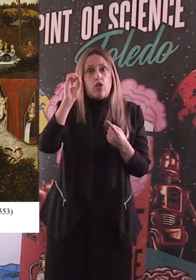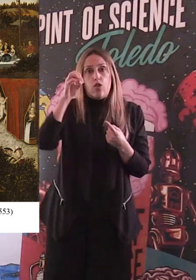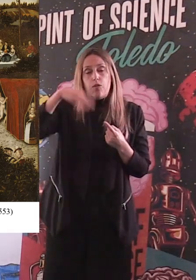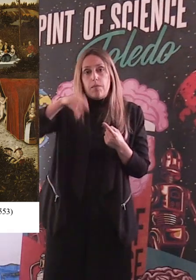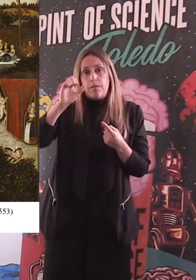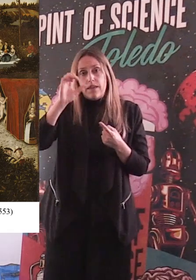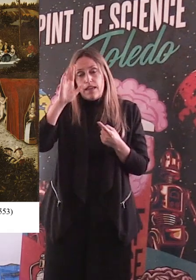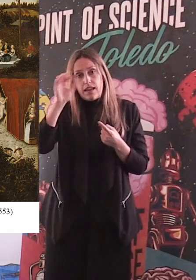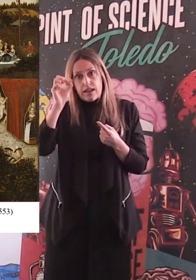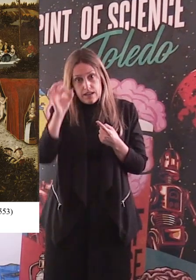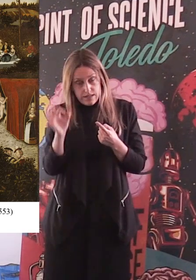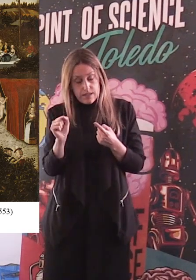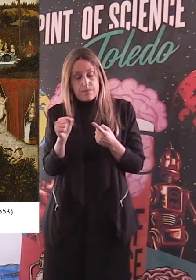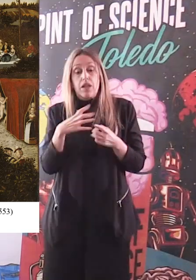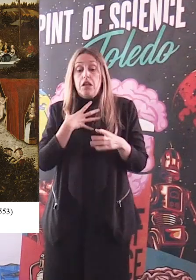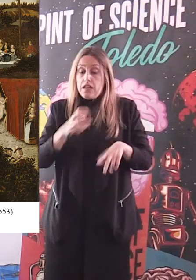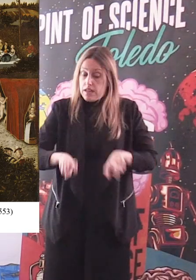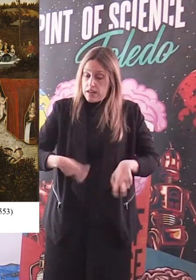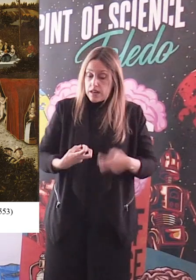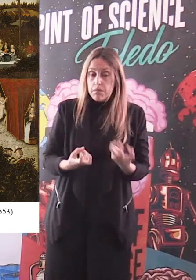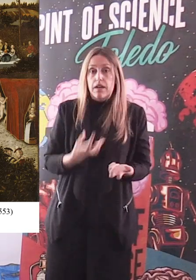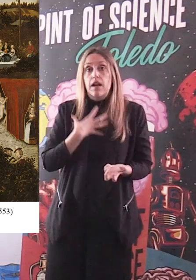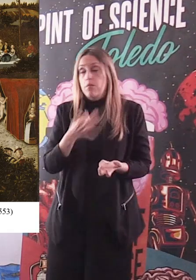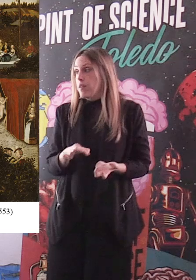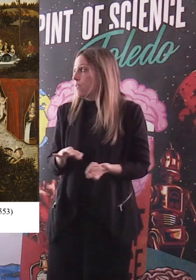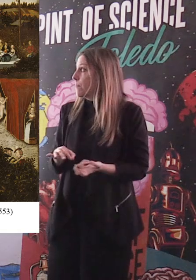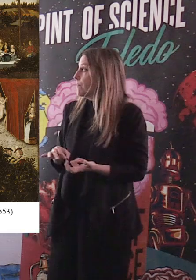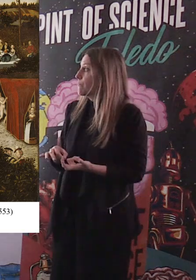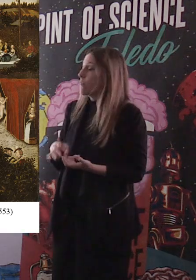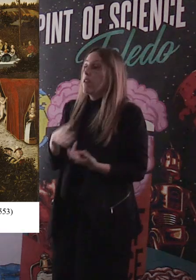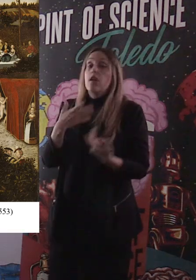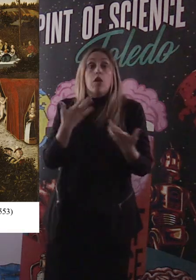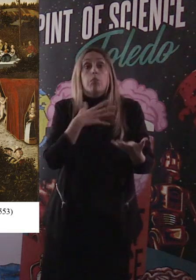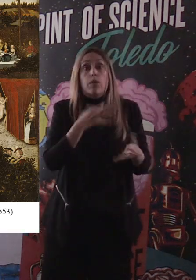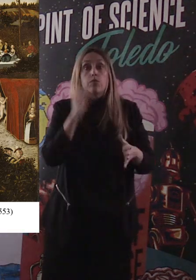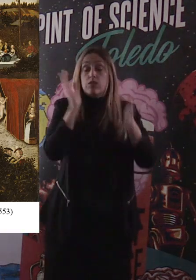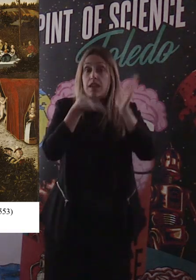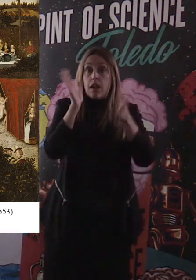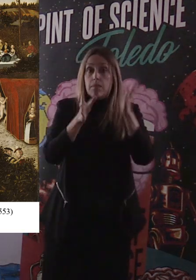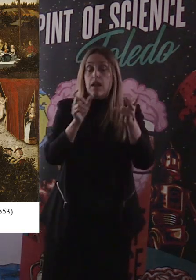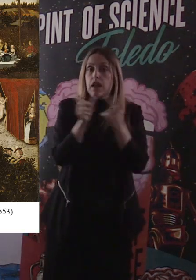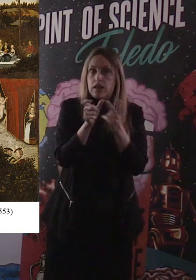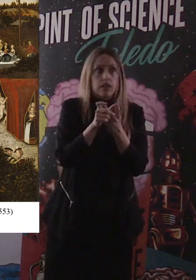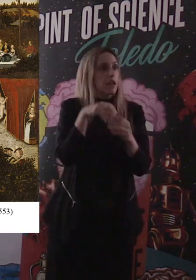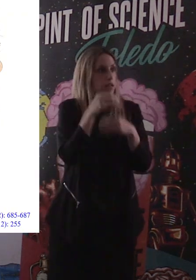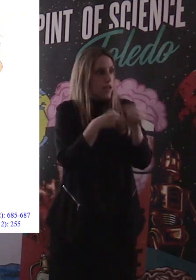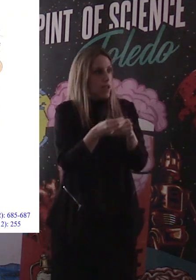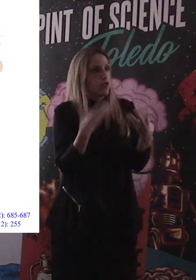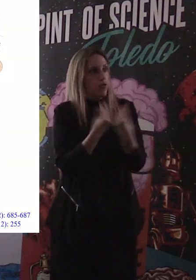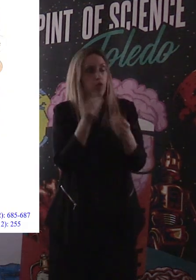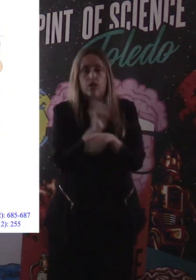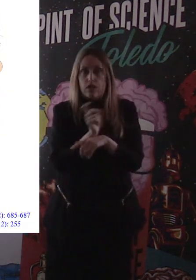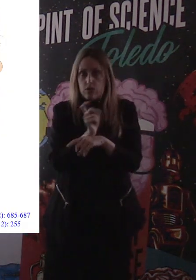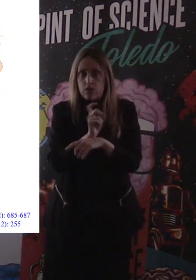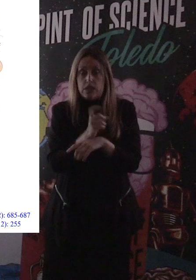repararlo. Y lógico, obviamente, es hacer una terapia genética. Y se ha hecho esto en ratones y